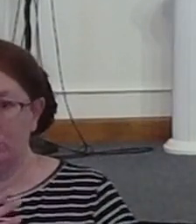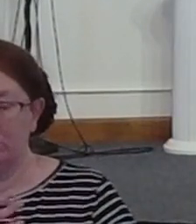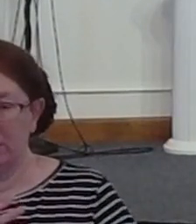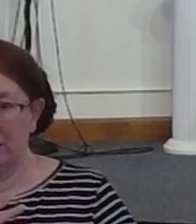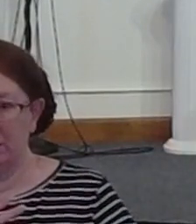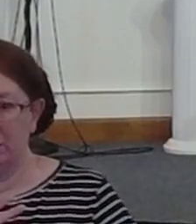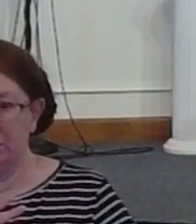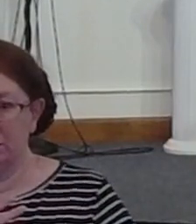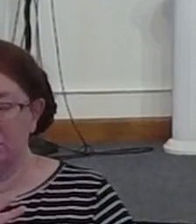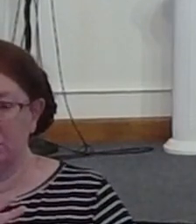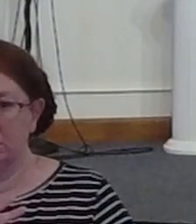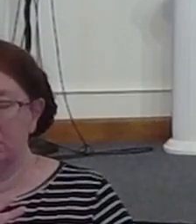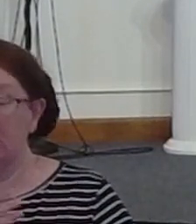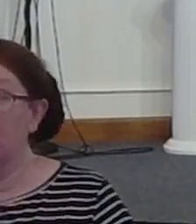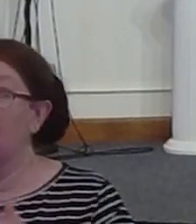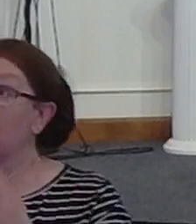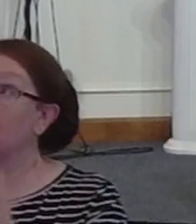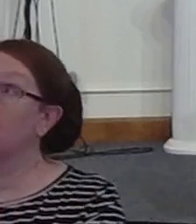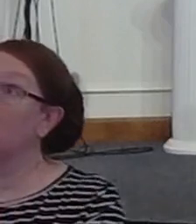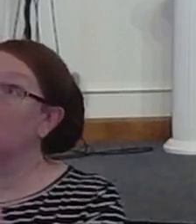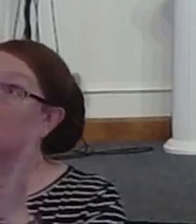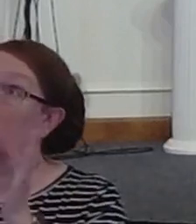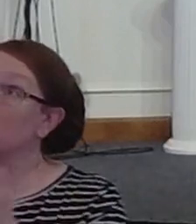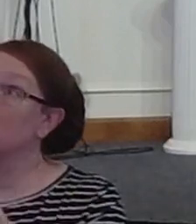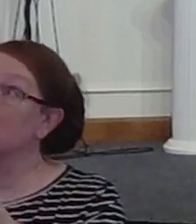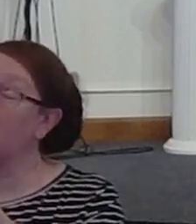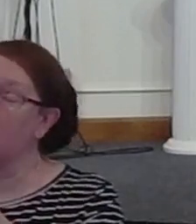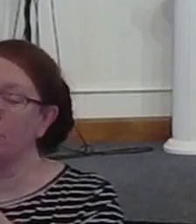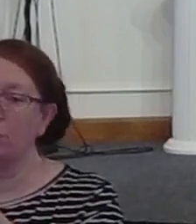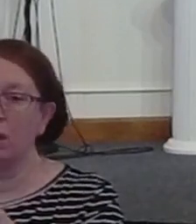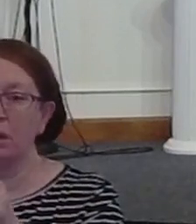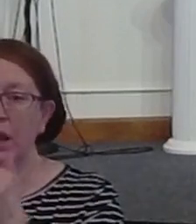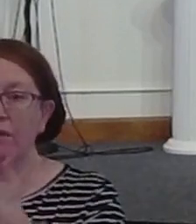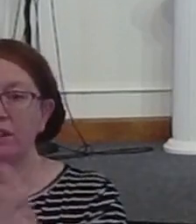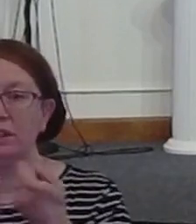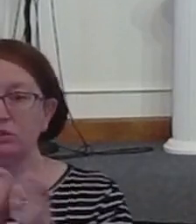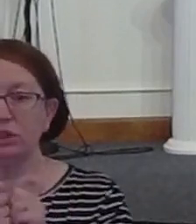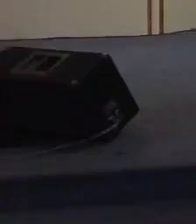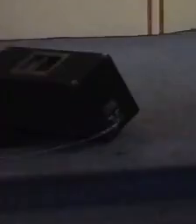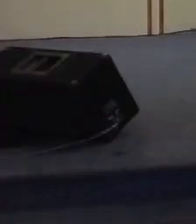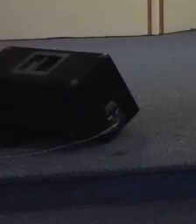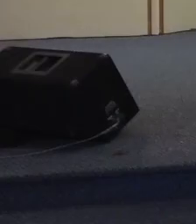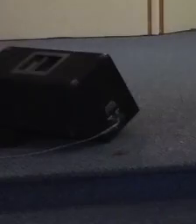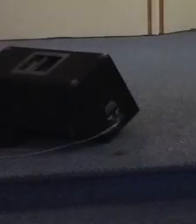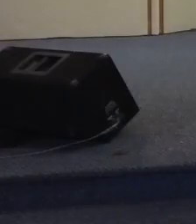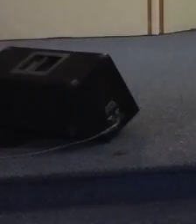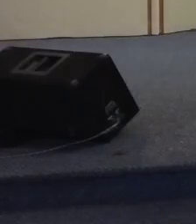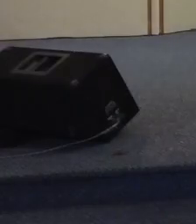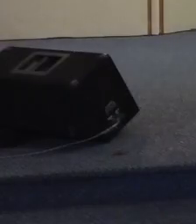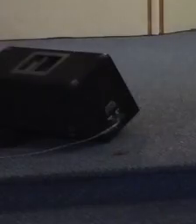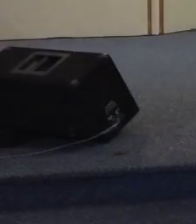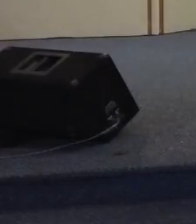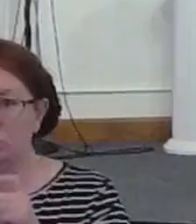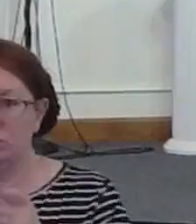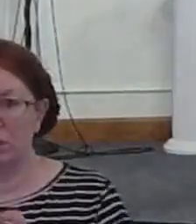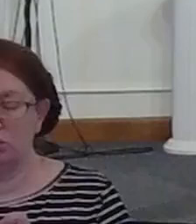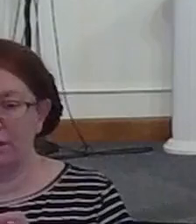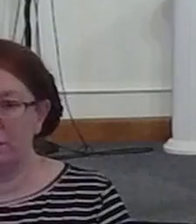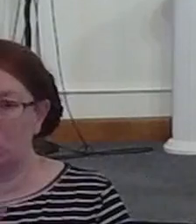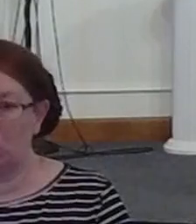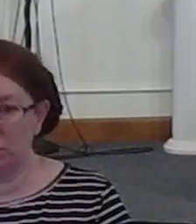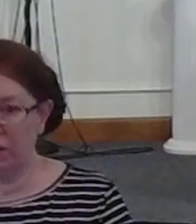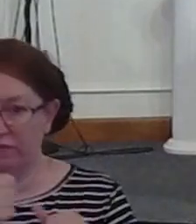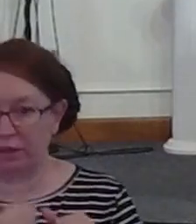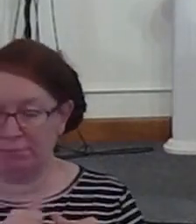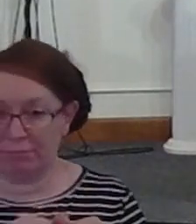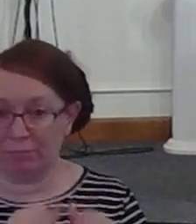nuestras espaldas que no podemos respirar. Entonces nosotros empezamos a llamar el nombre de Cristo Jesús y cosas